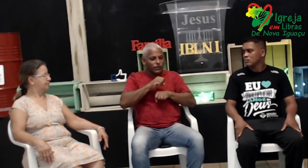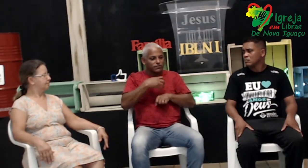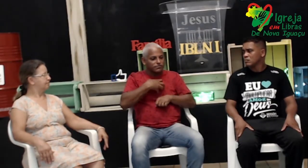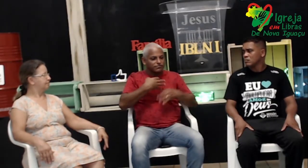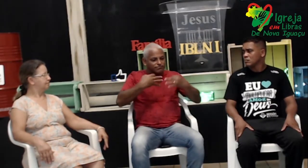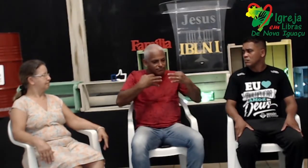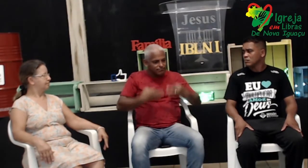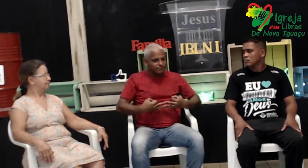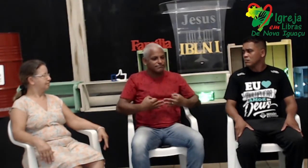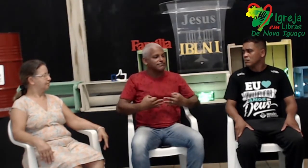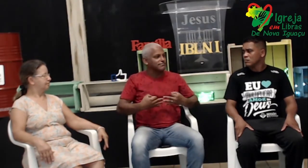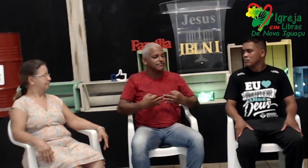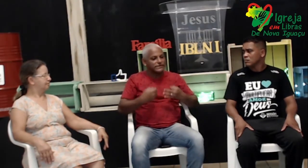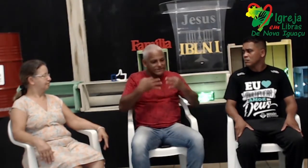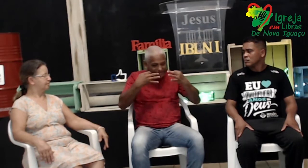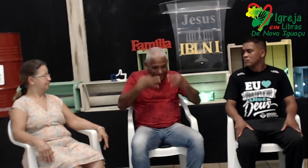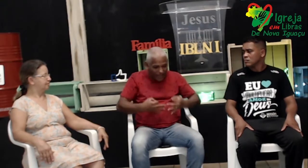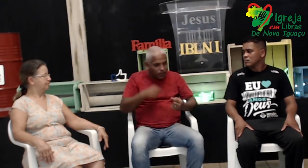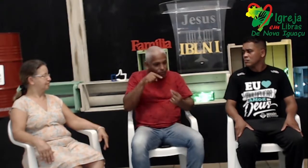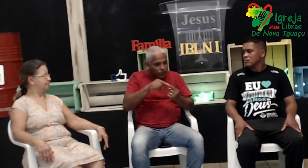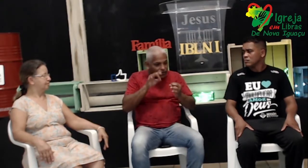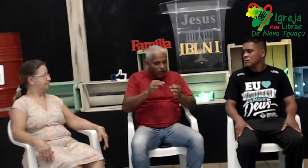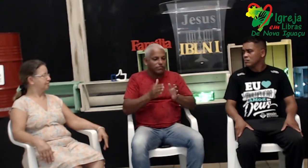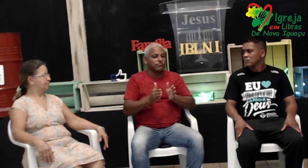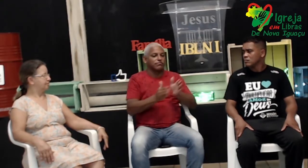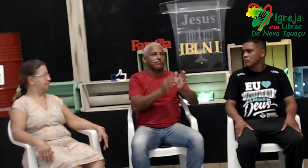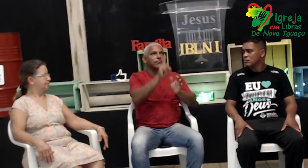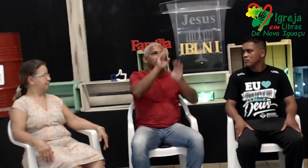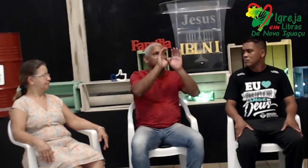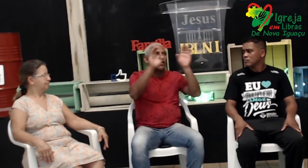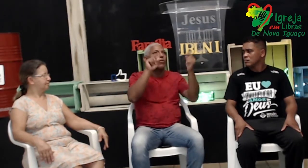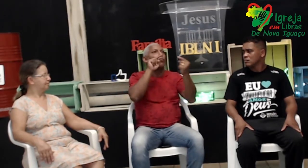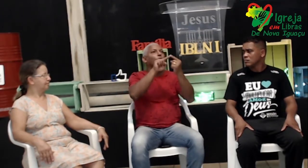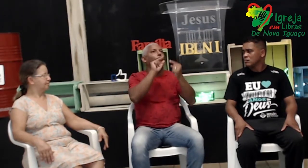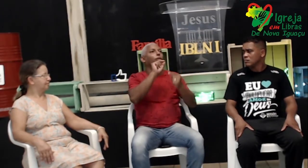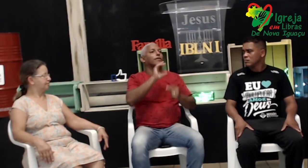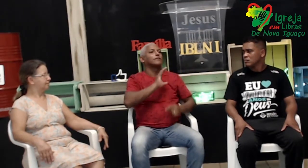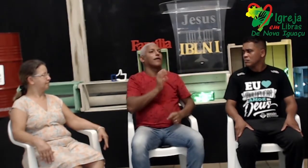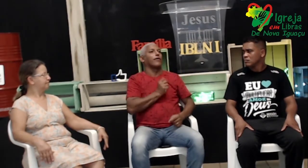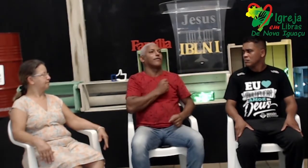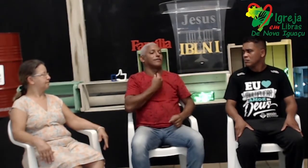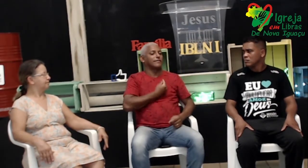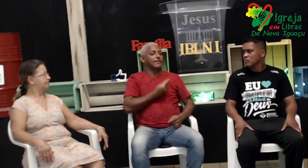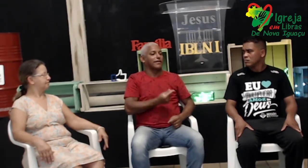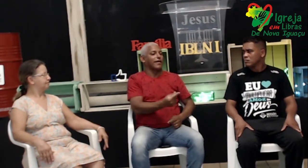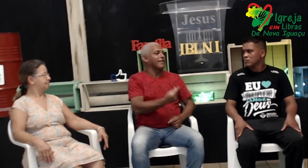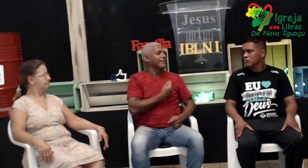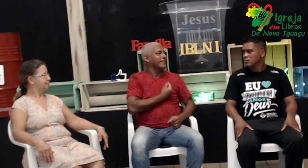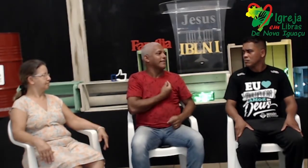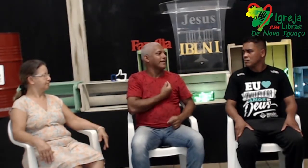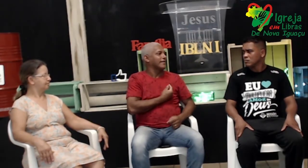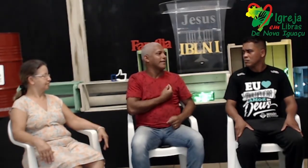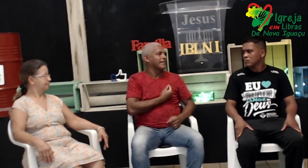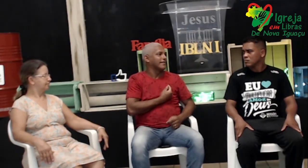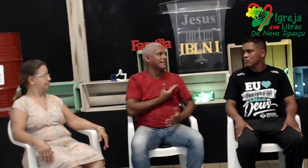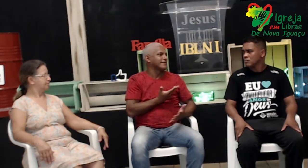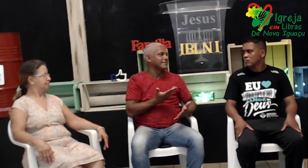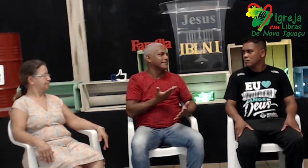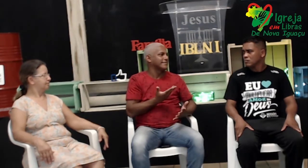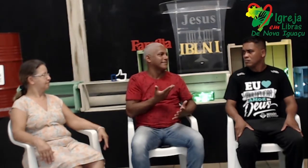nos mostrar ali e vai nos mostrar o que é correto, que vai nos levar à salvação, à presença de